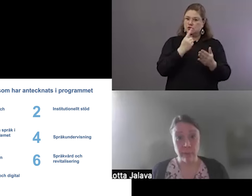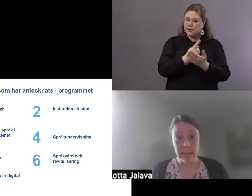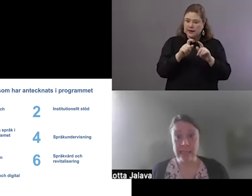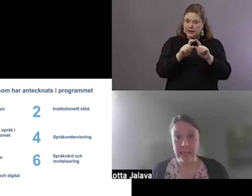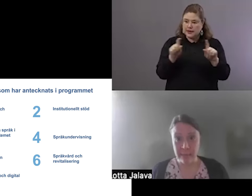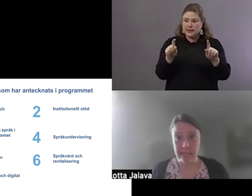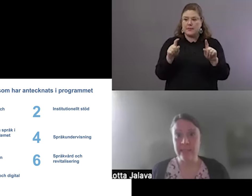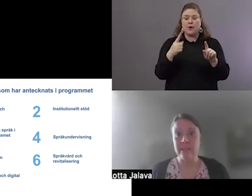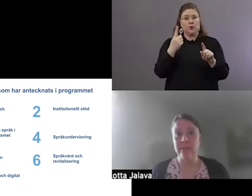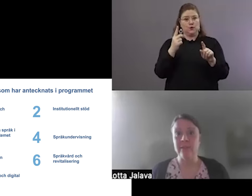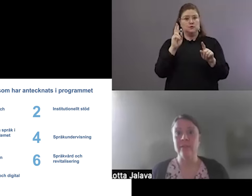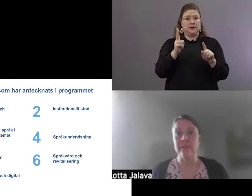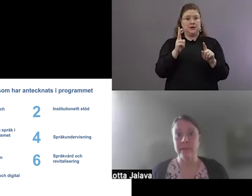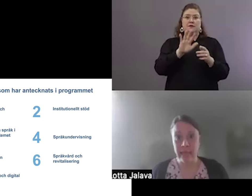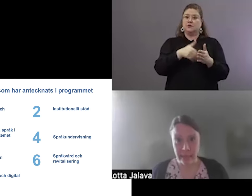on viittomakieliset lapset